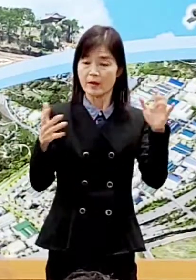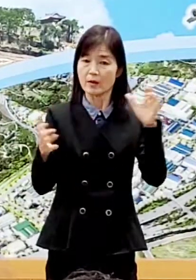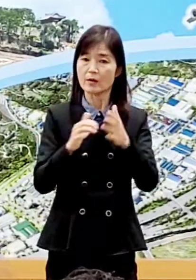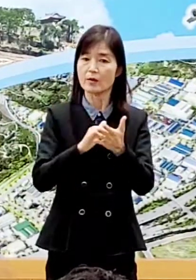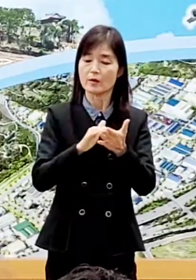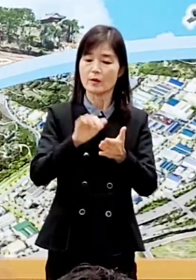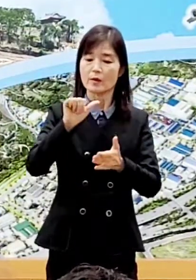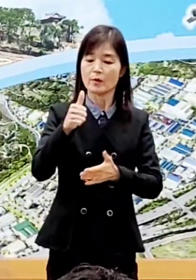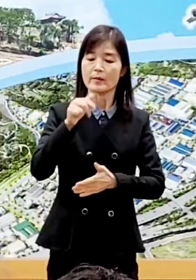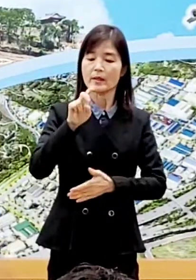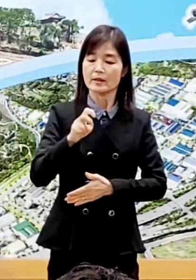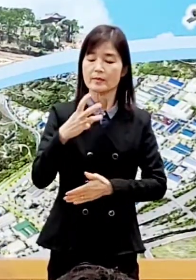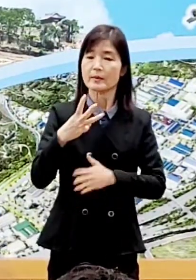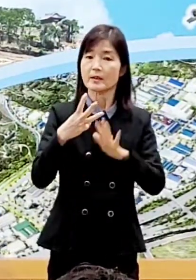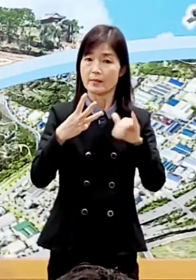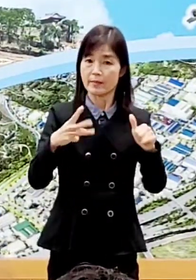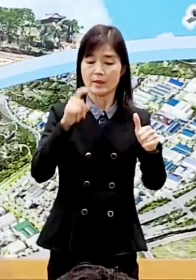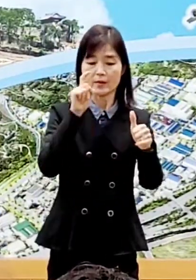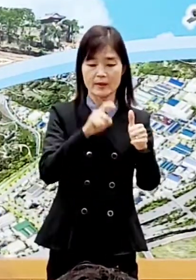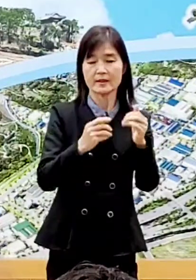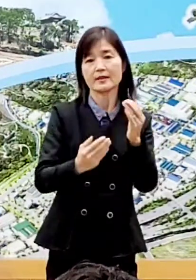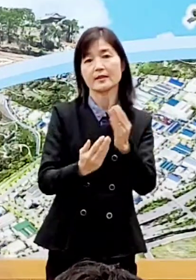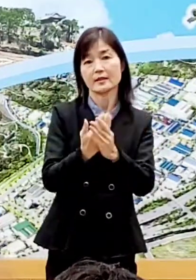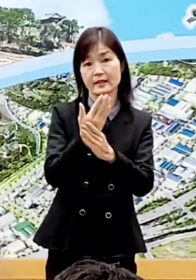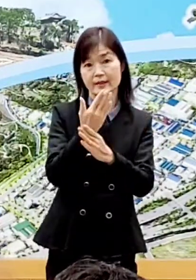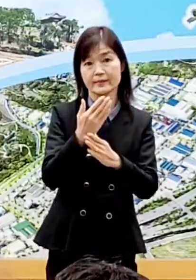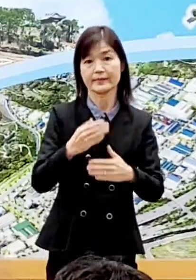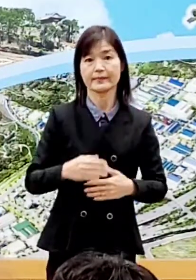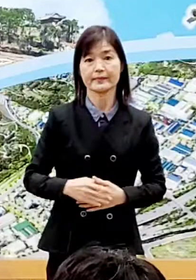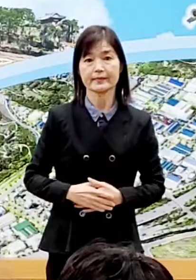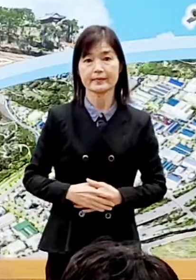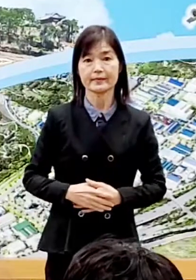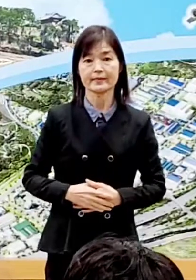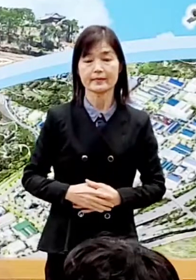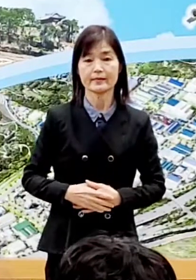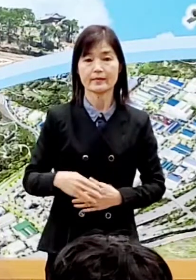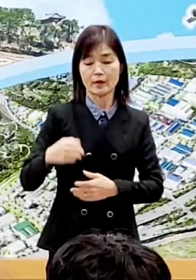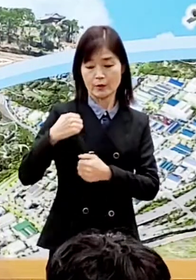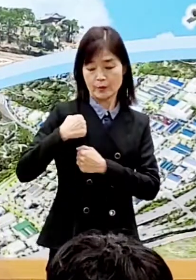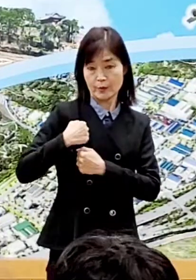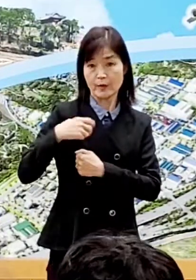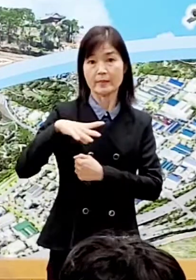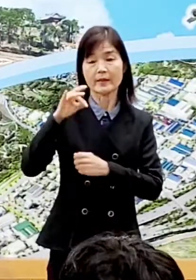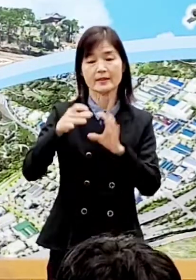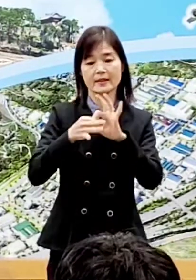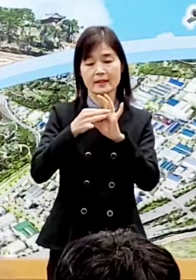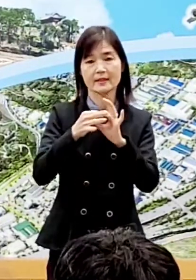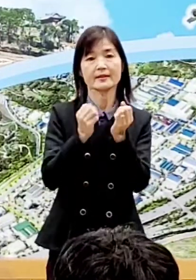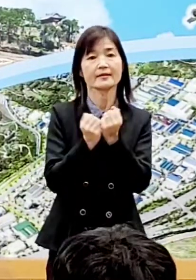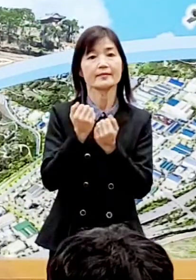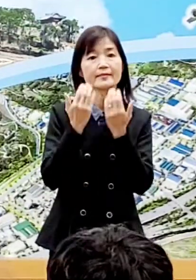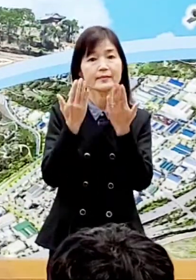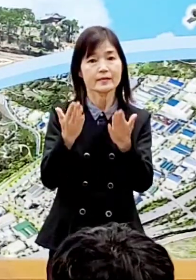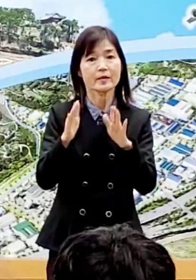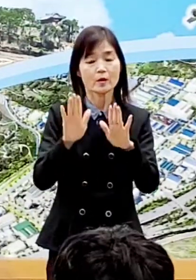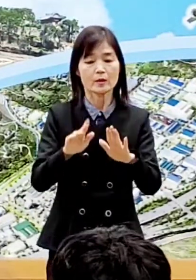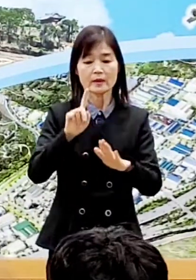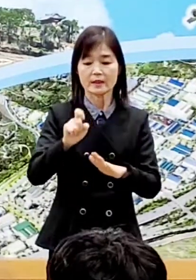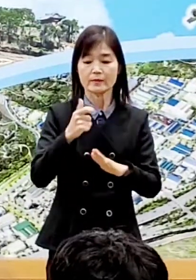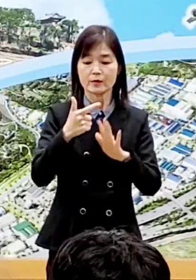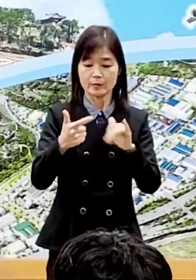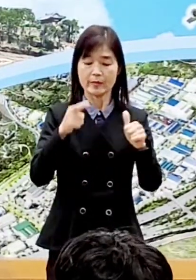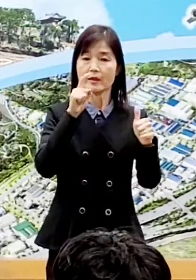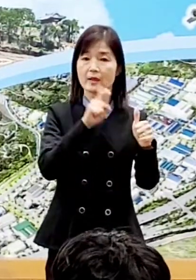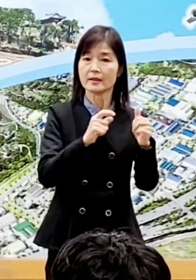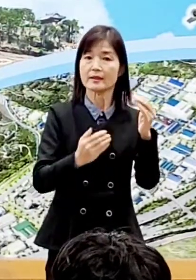모두 523명의 확진자가 발생하였습니다. 먼저 군부대 관련입니다. 오늘